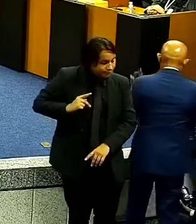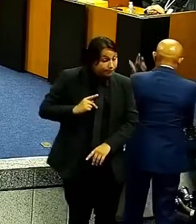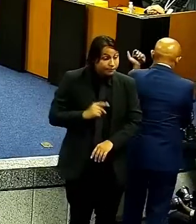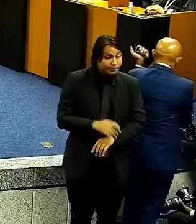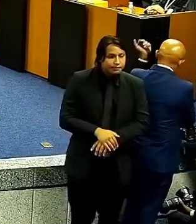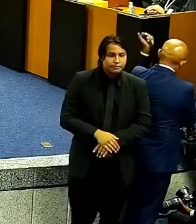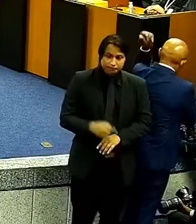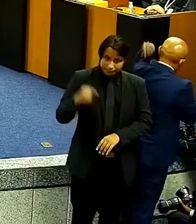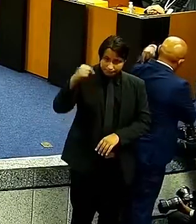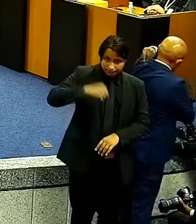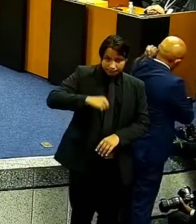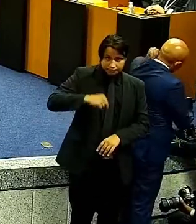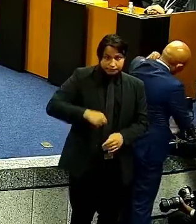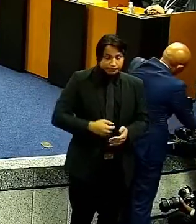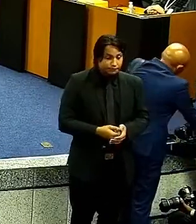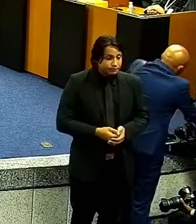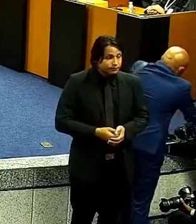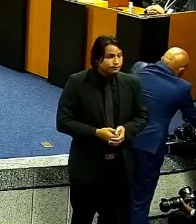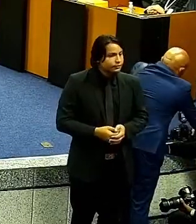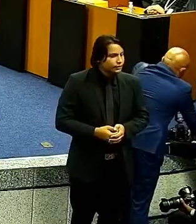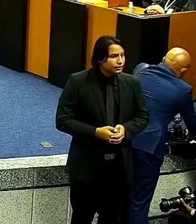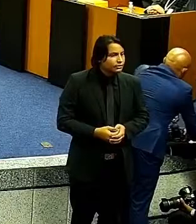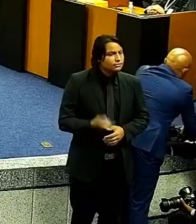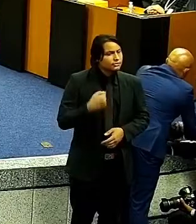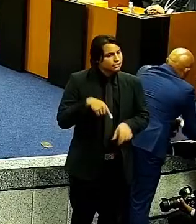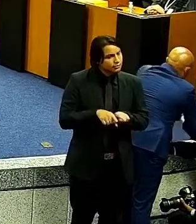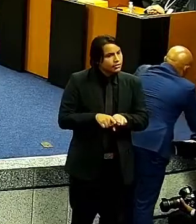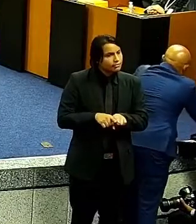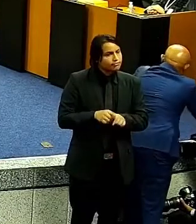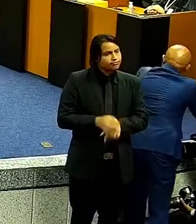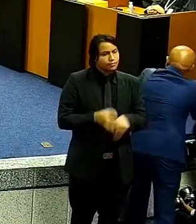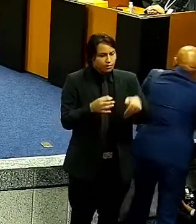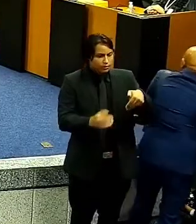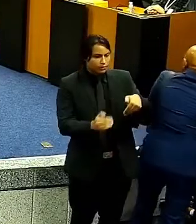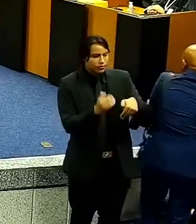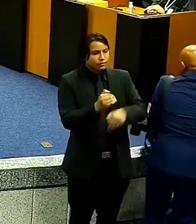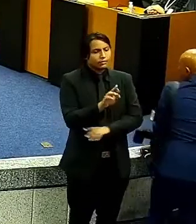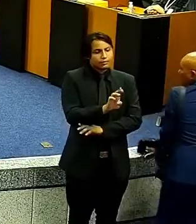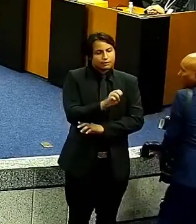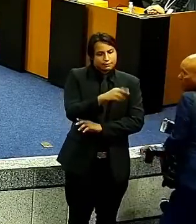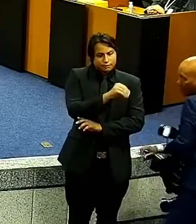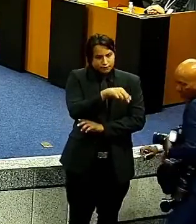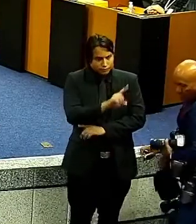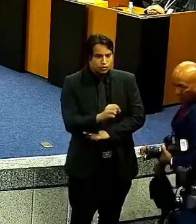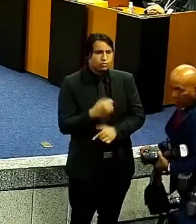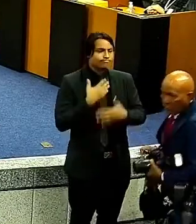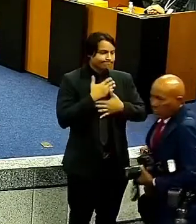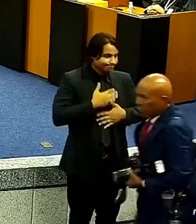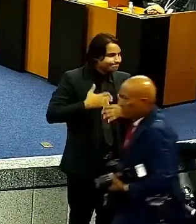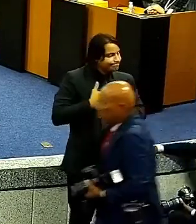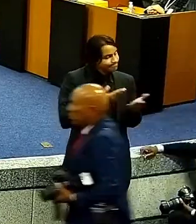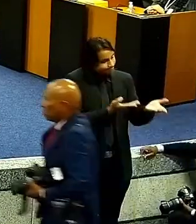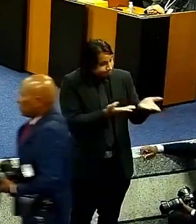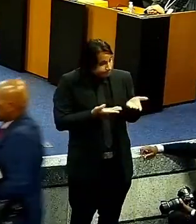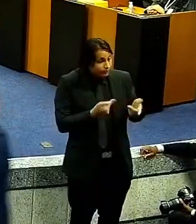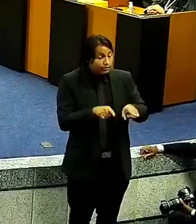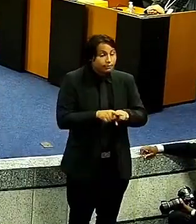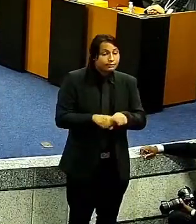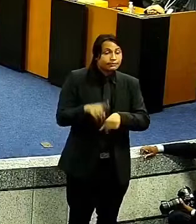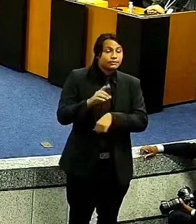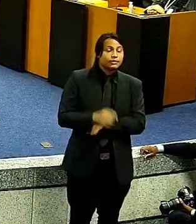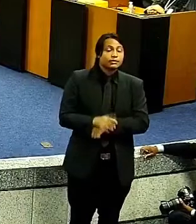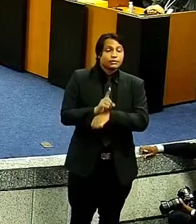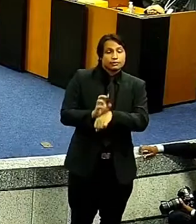nesse recinto Ministro Reinaldo prazer recebê-lo nessa casa Doutora Tatiana